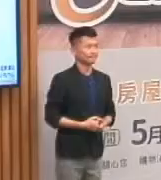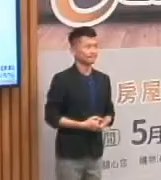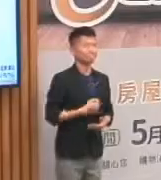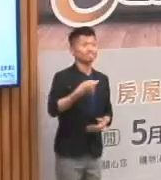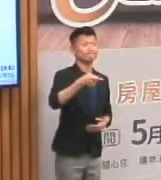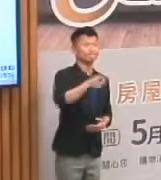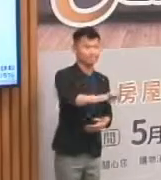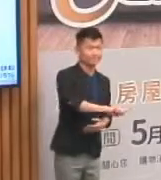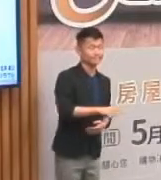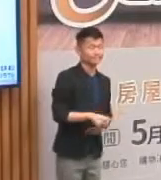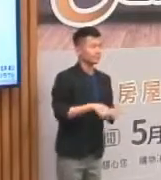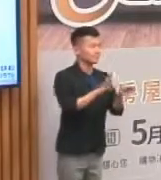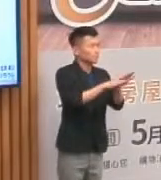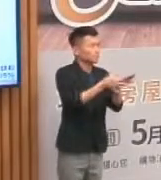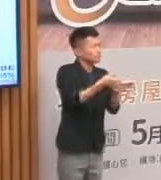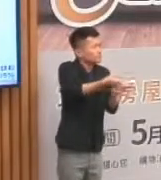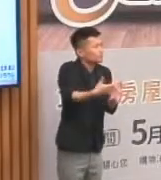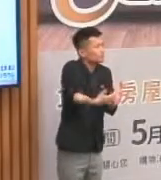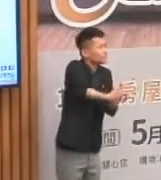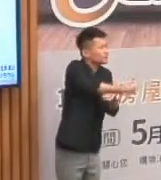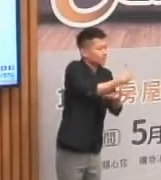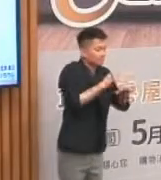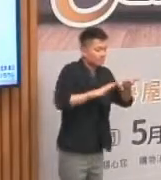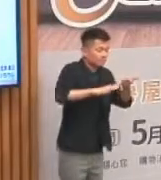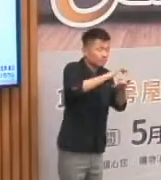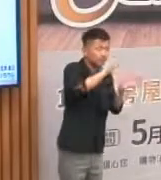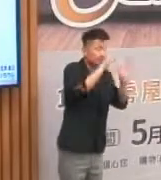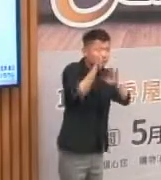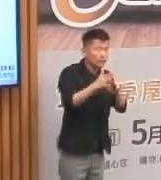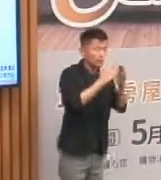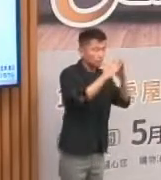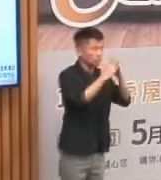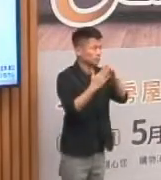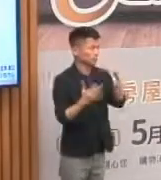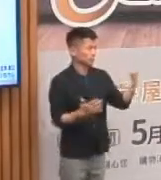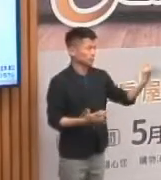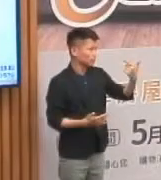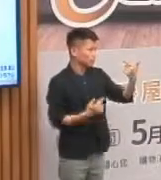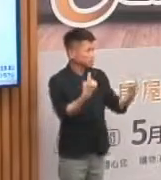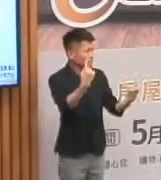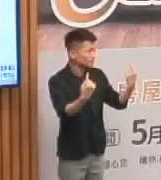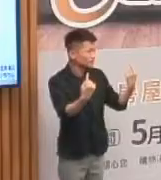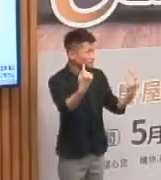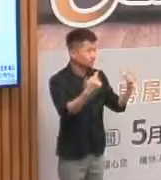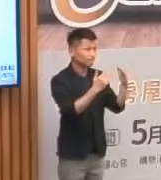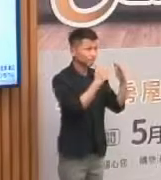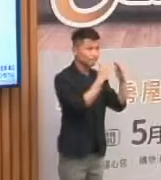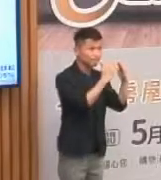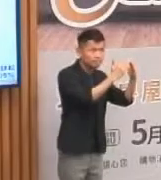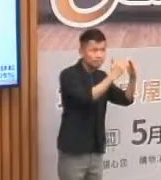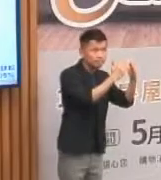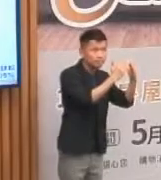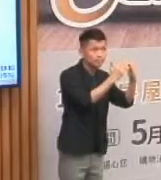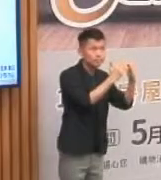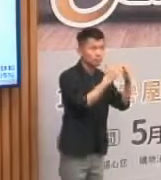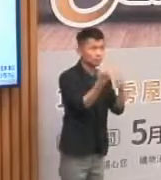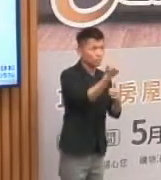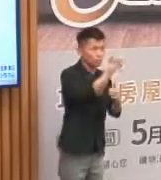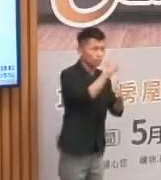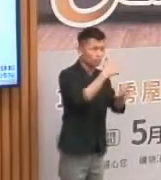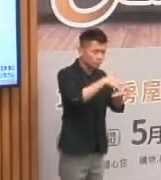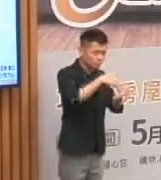那我们开征，我们看一下，就是说全国的概况跟六都的一个状况。大概户数的部分哈，大概六都就